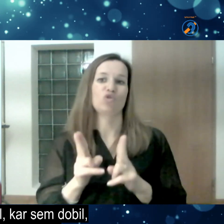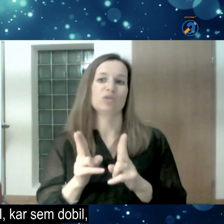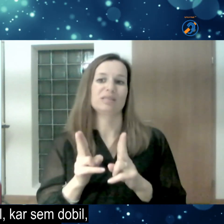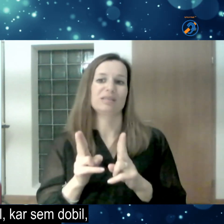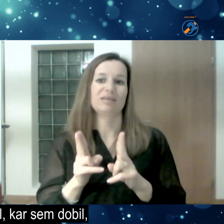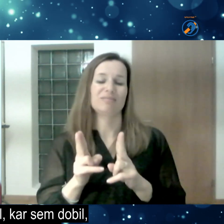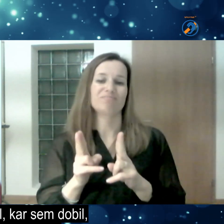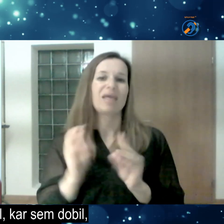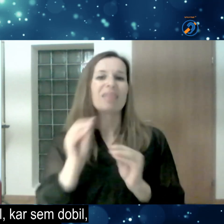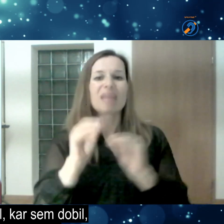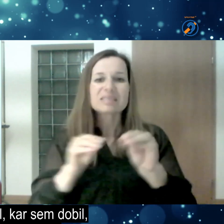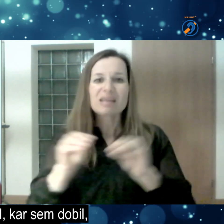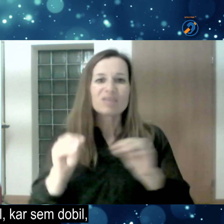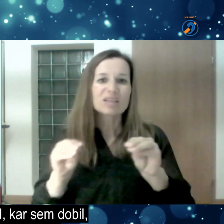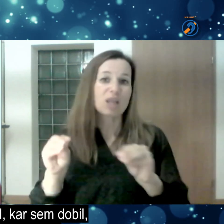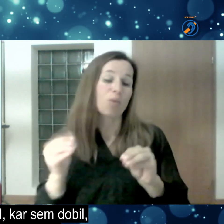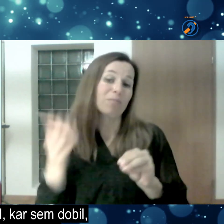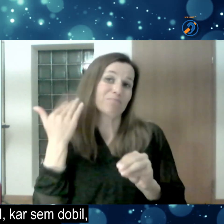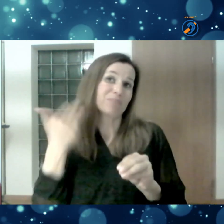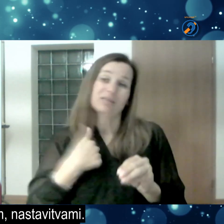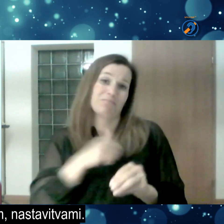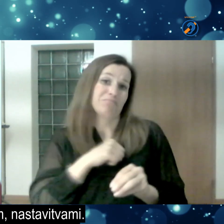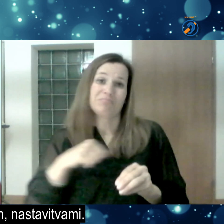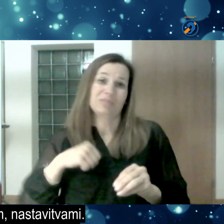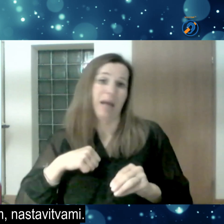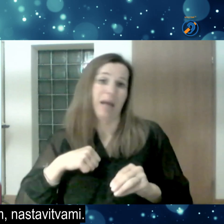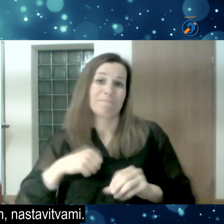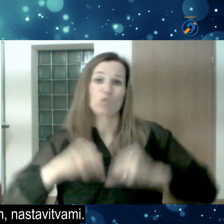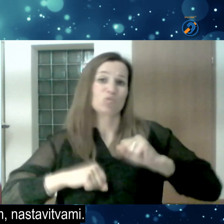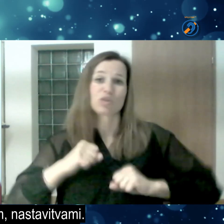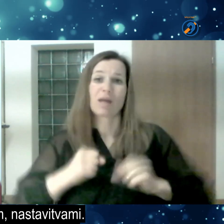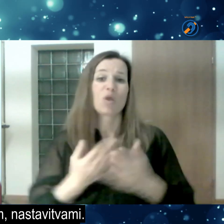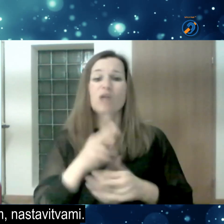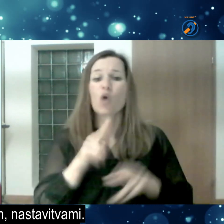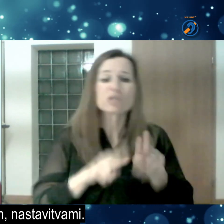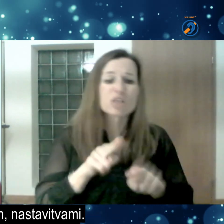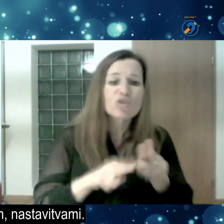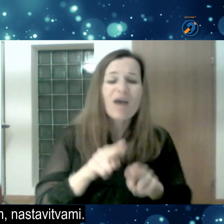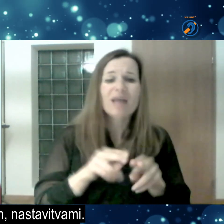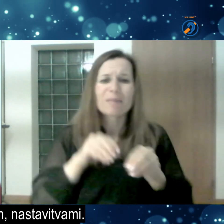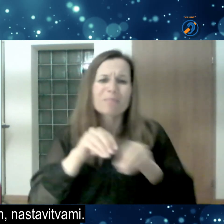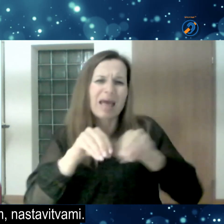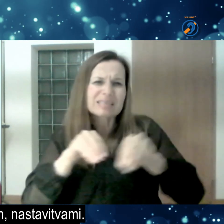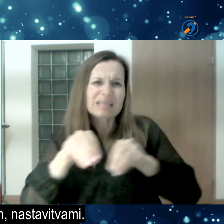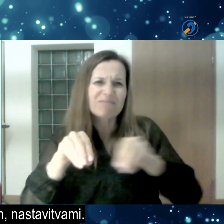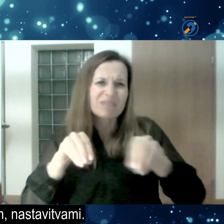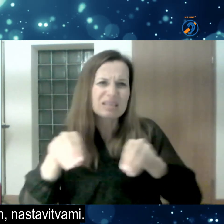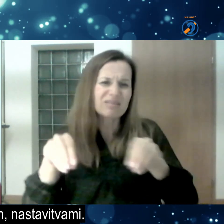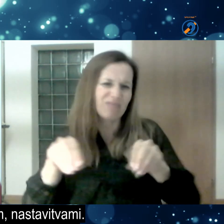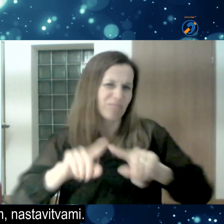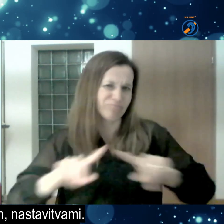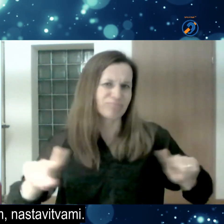kar sem dobil in se nekako sam usposabljal z vzdrževanjem, z nastavitvami,